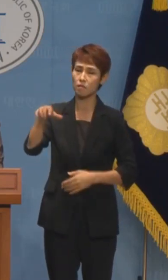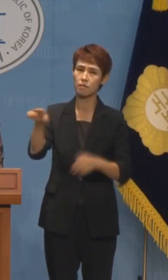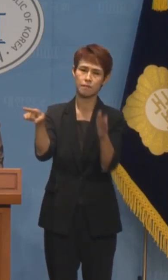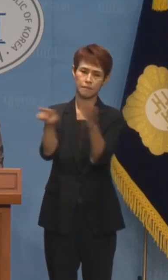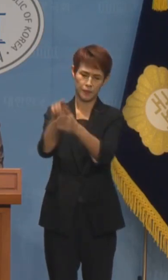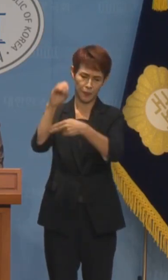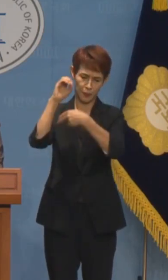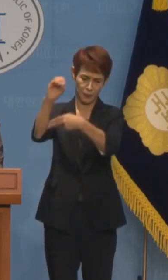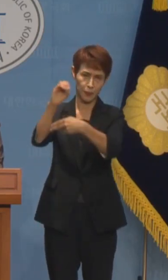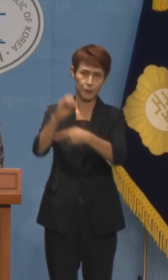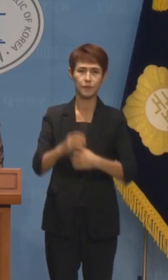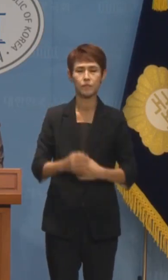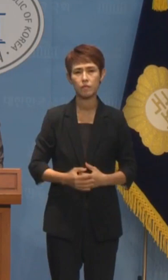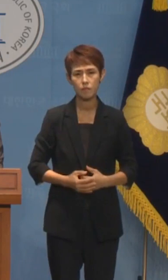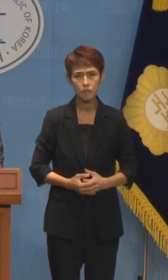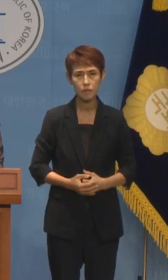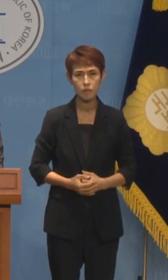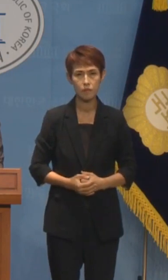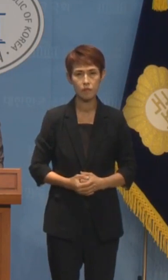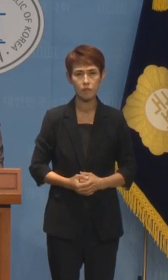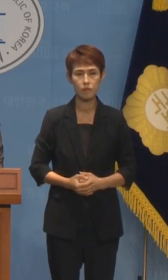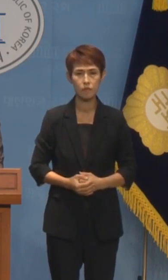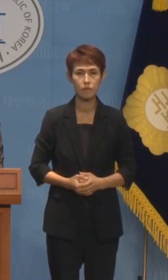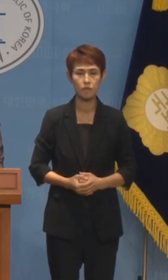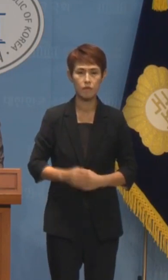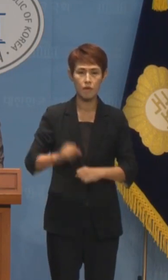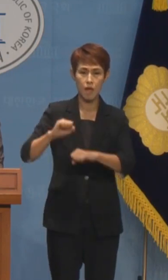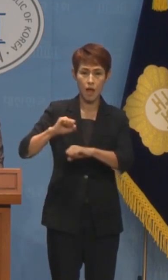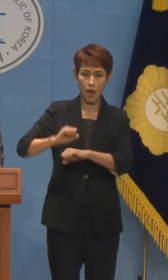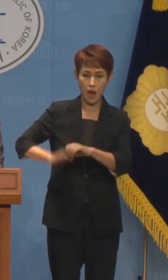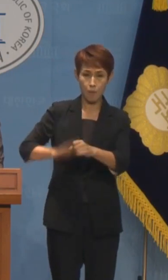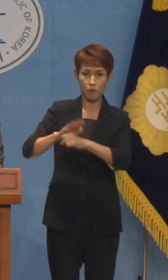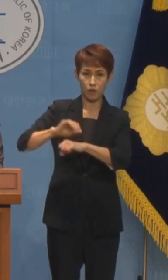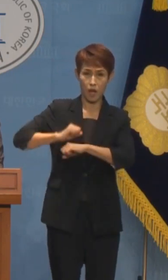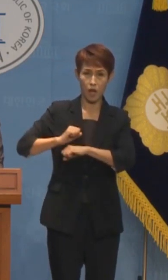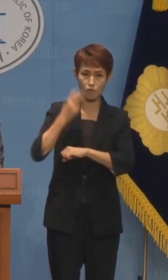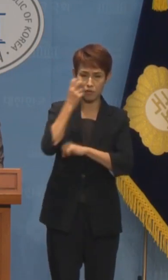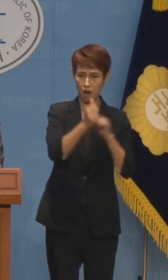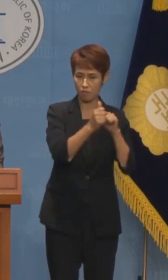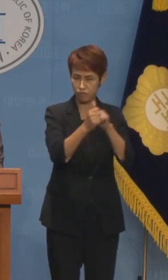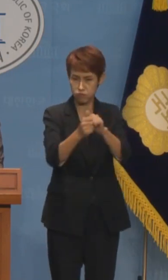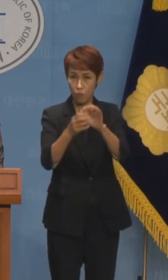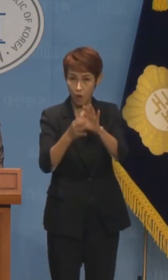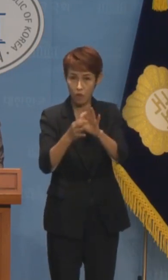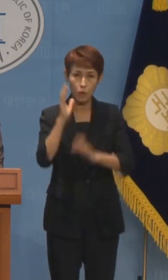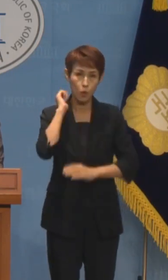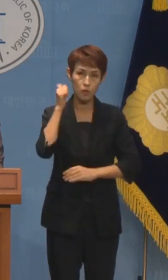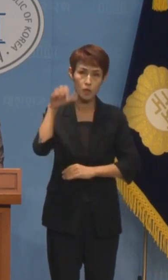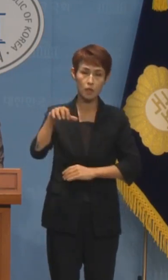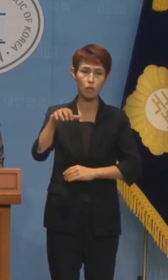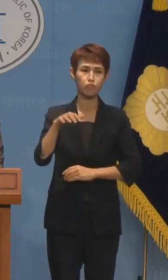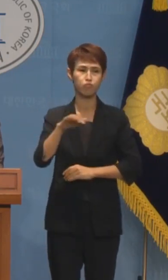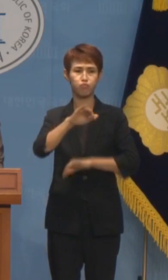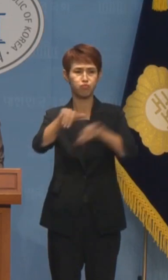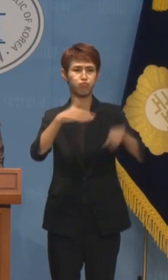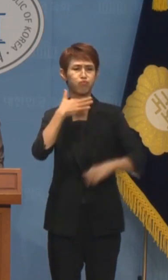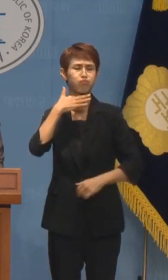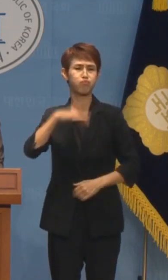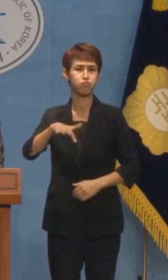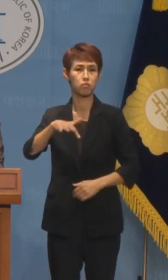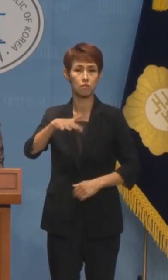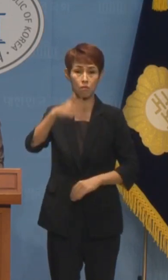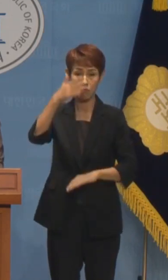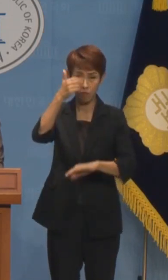수 없습니다 해병대원 수사 외합 의혹도 대통령 시 관여한 바 없다 발뺌했지만